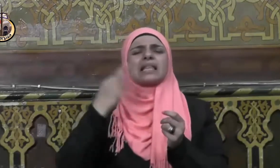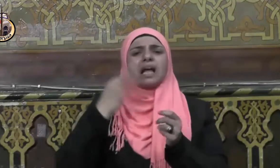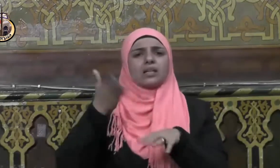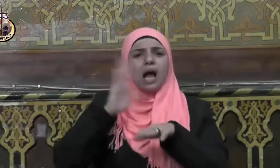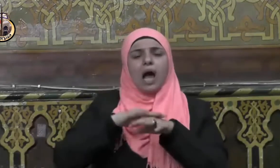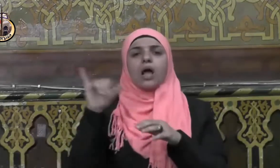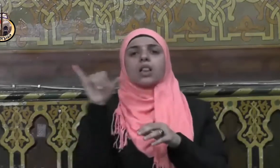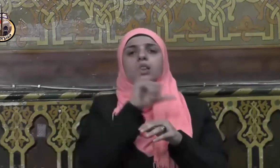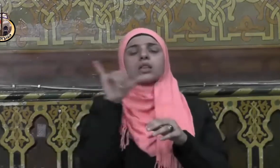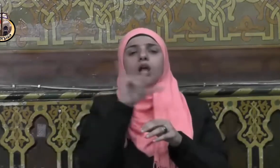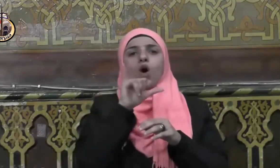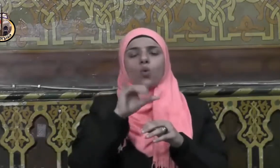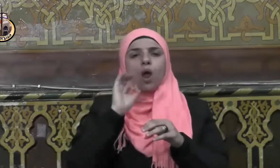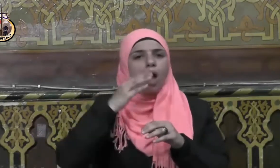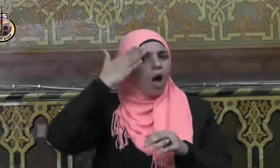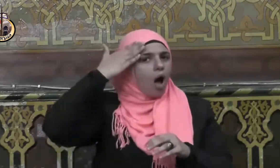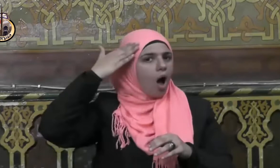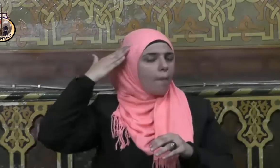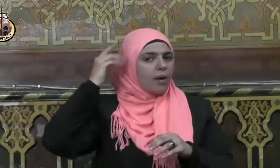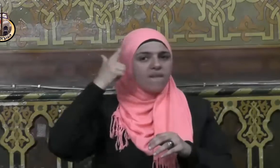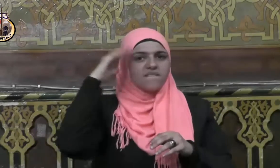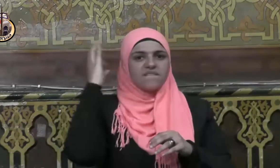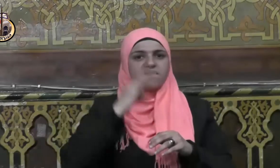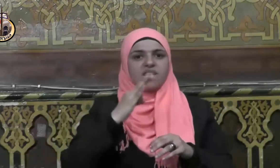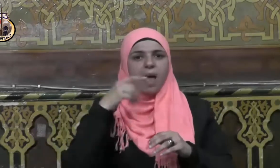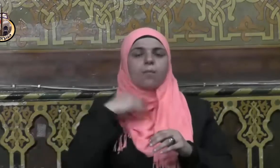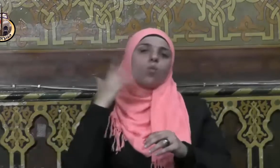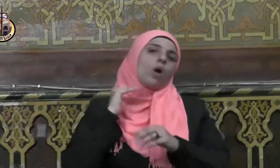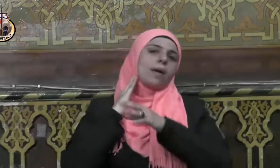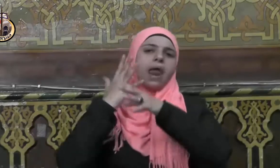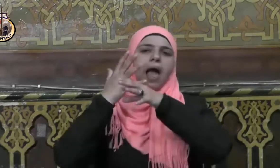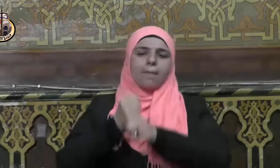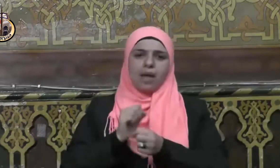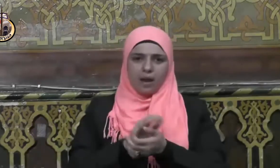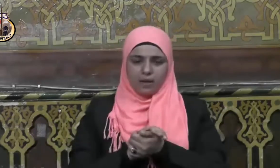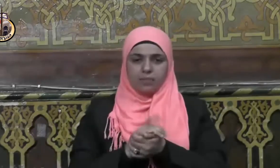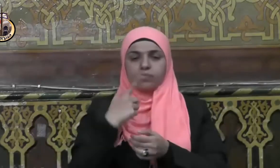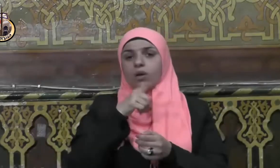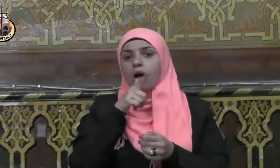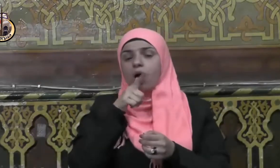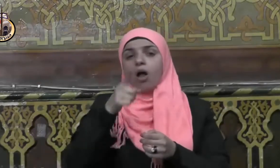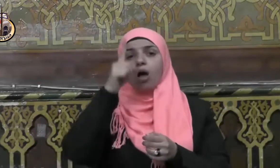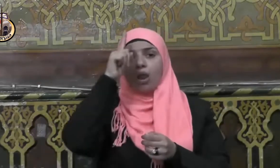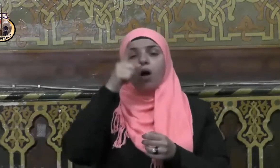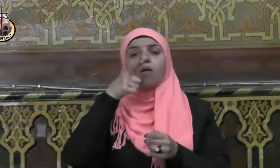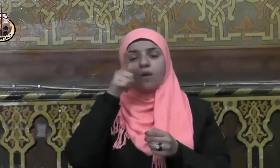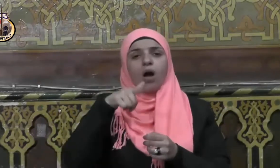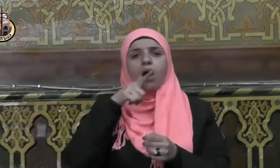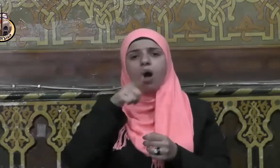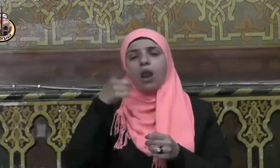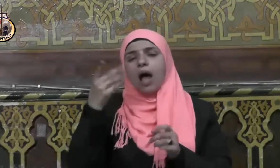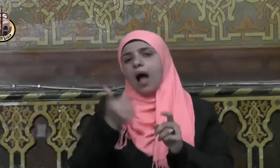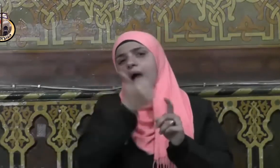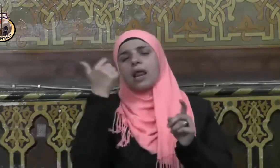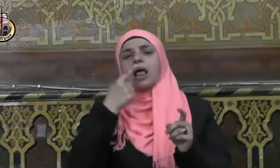توفر الكفاءة والكفاية والأمانة. قال تعالى على لسان سيدنا يوسف